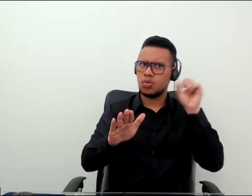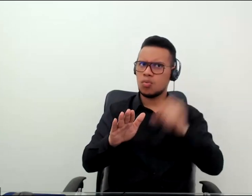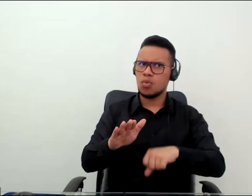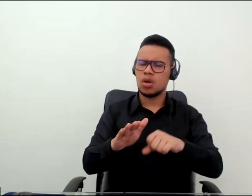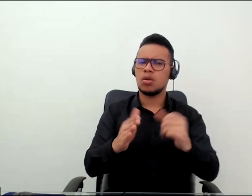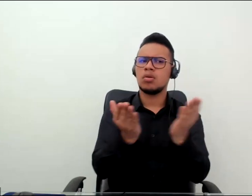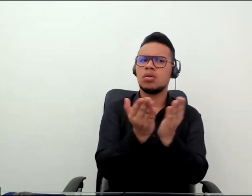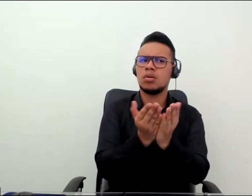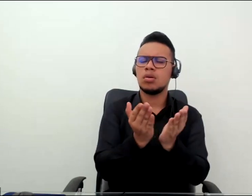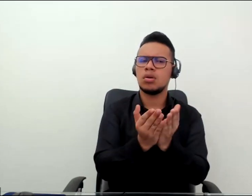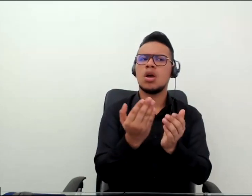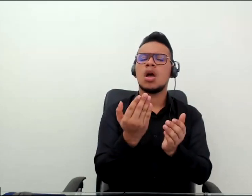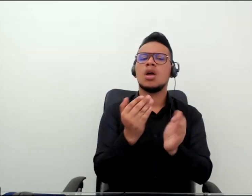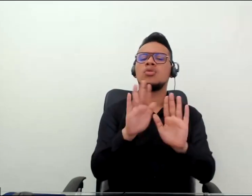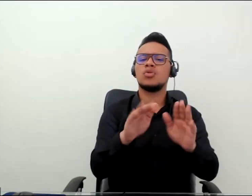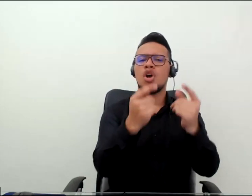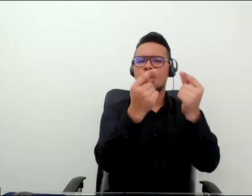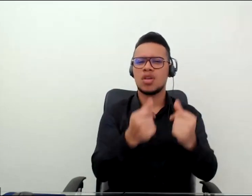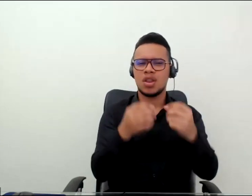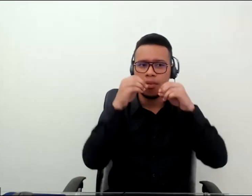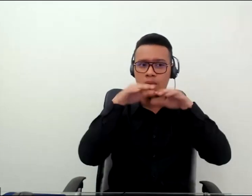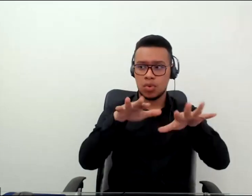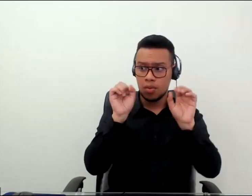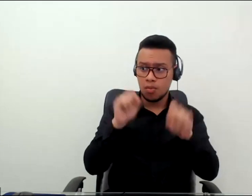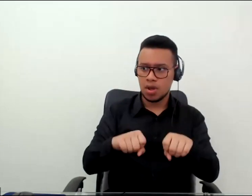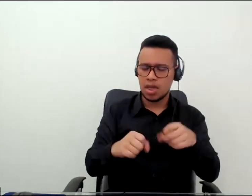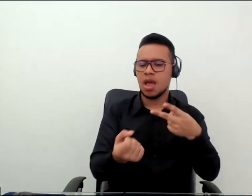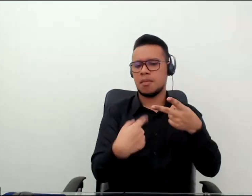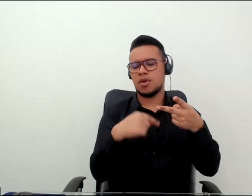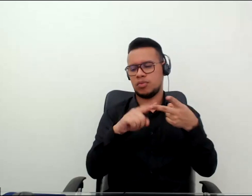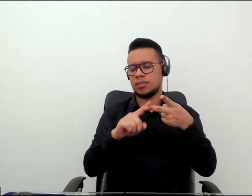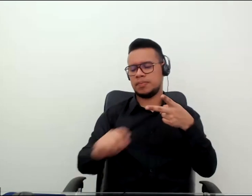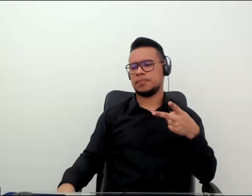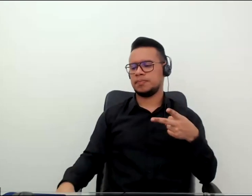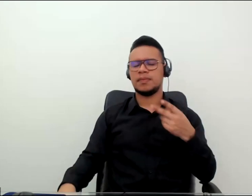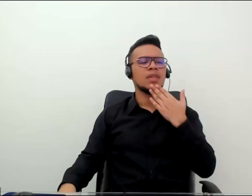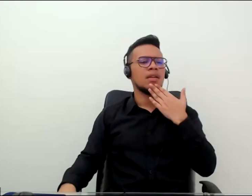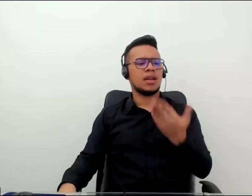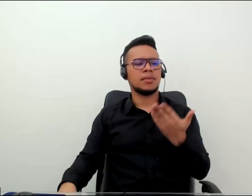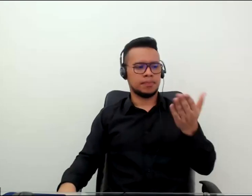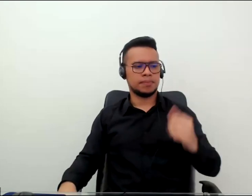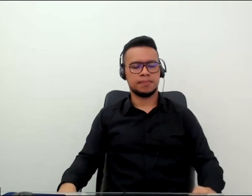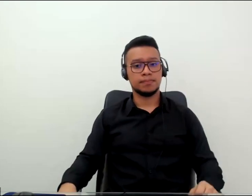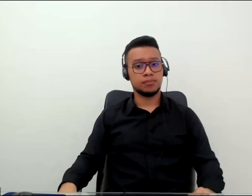pública en la unad Esa es la segunda Angie Juliette Gracias señor vicerrector si efectivamente